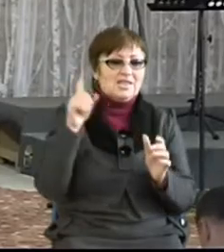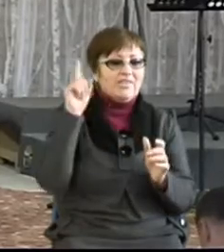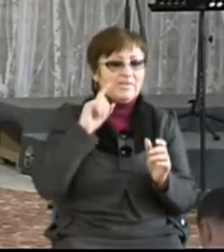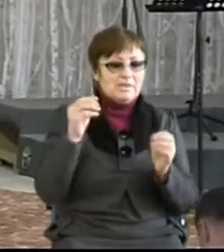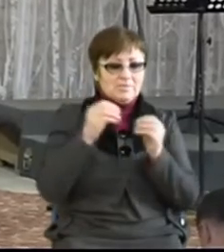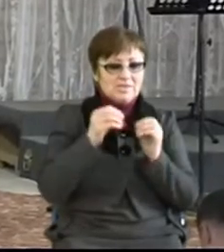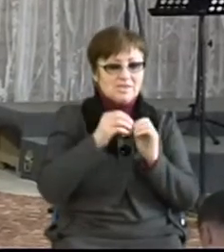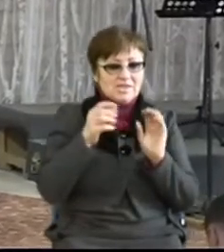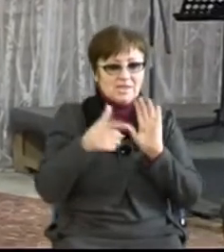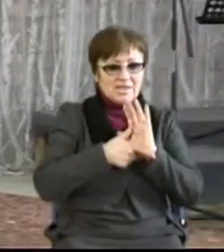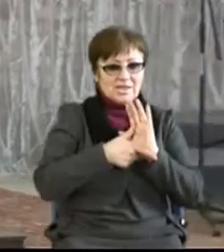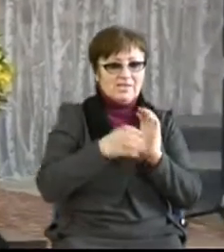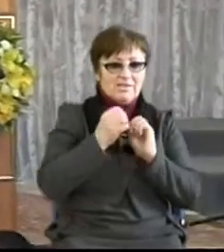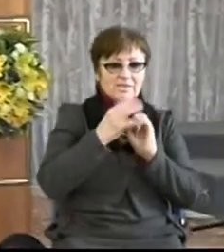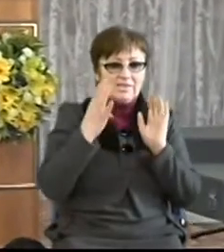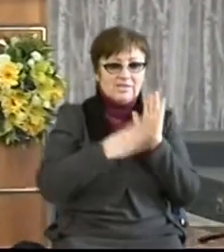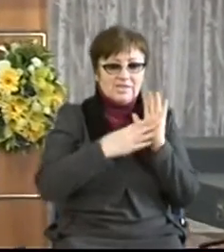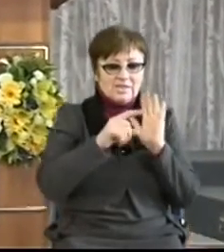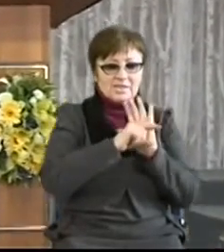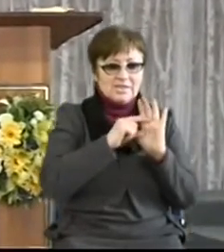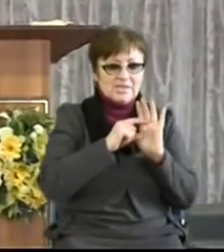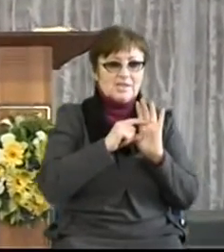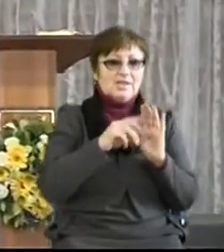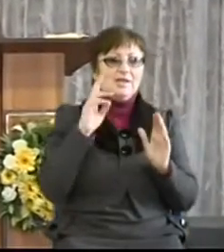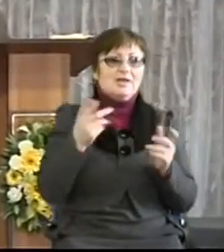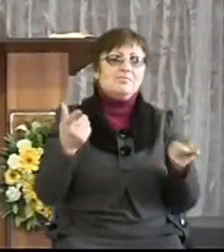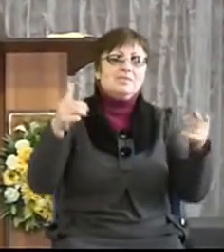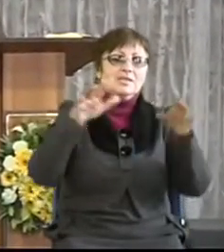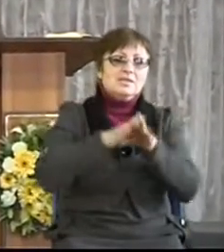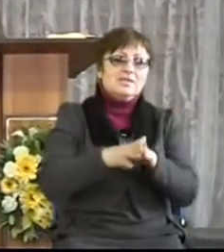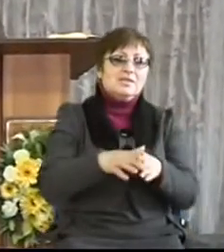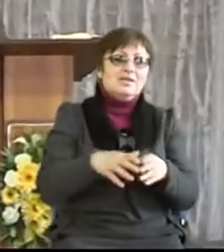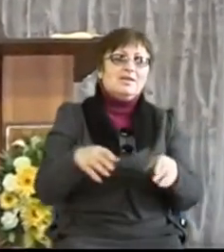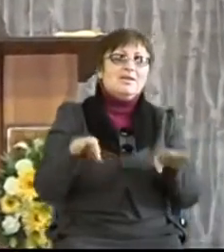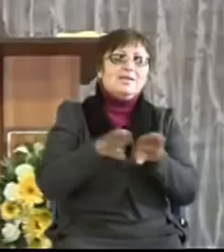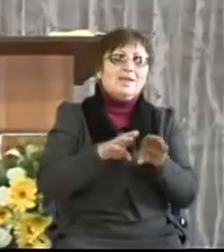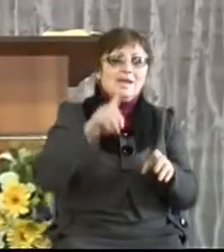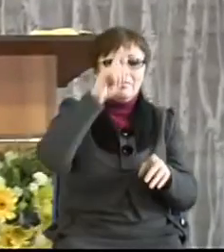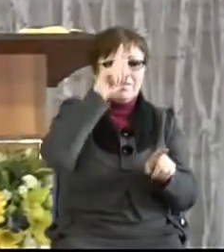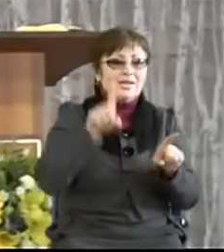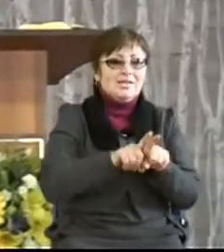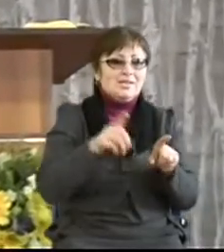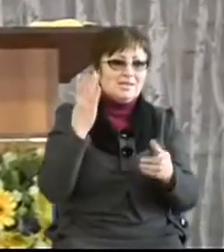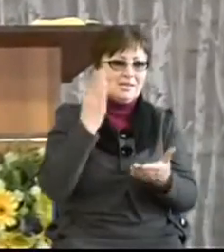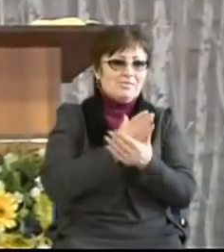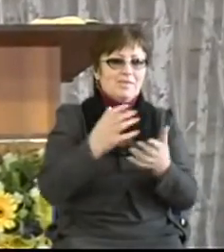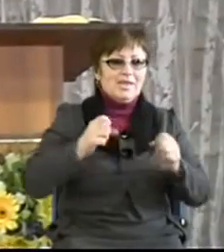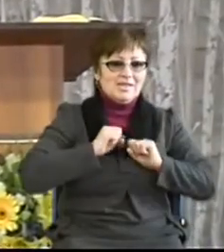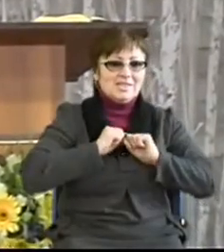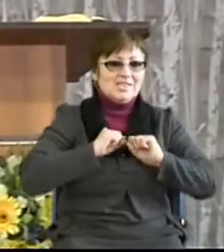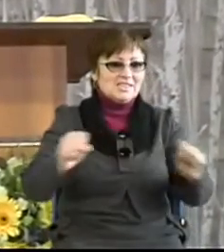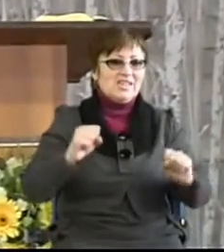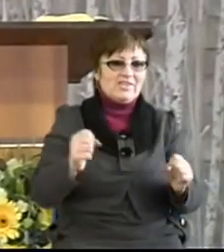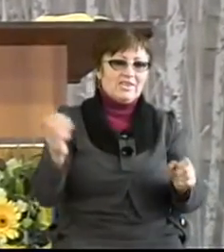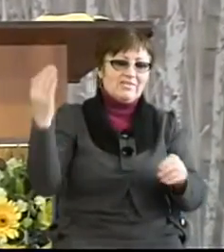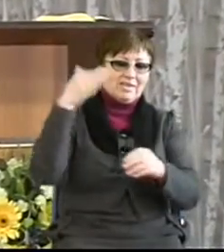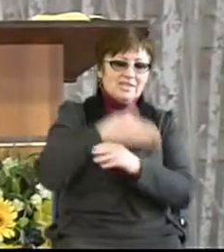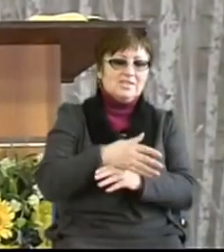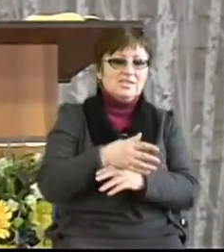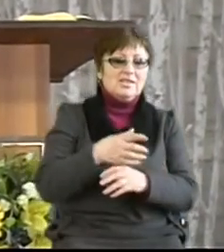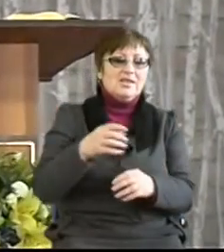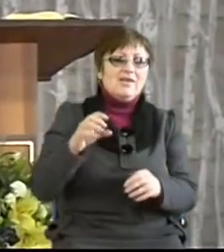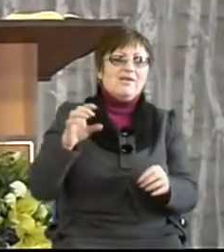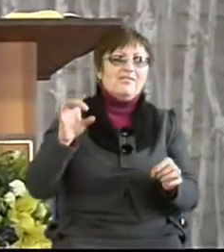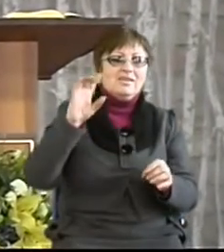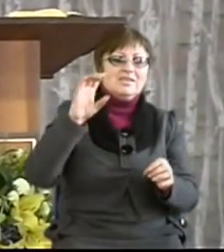Евреям 10 глава, с 19 стиха, как благословение. «Итак, братья, имея дерзновение входить во святилище посредством